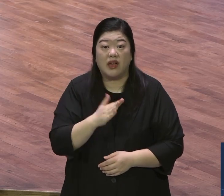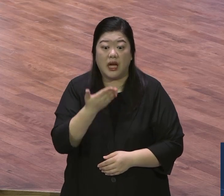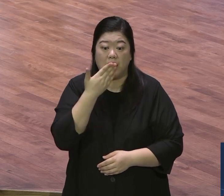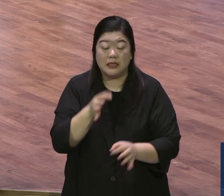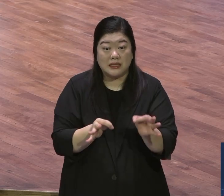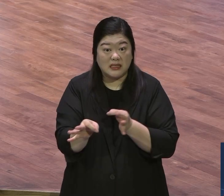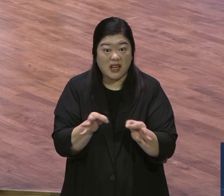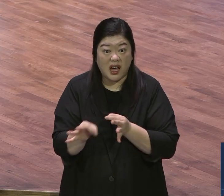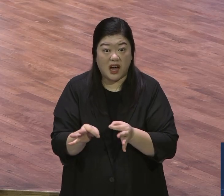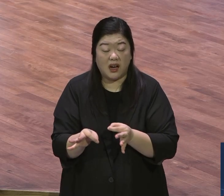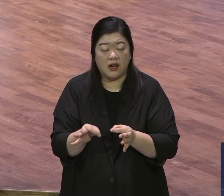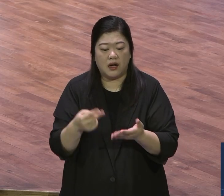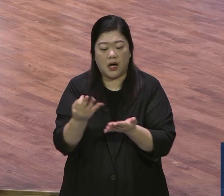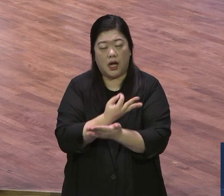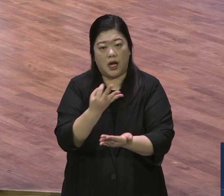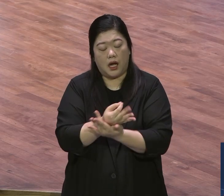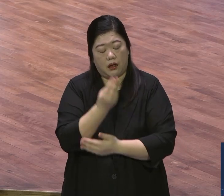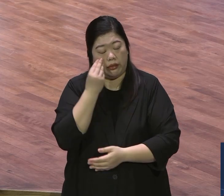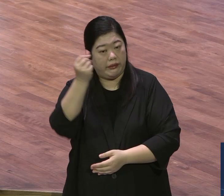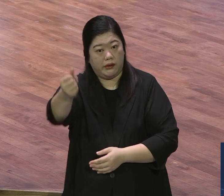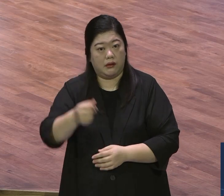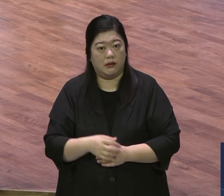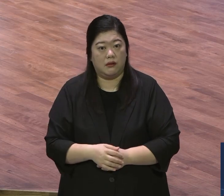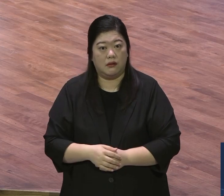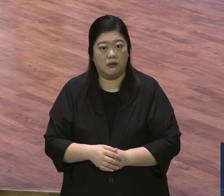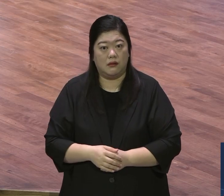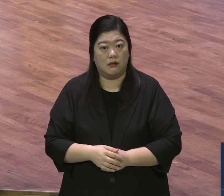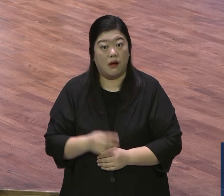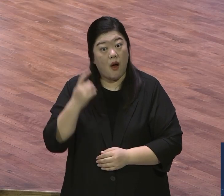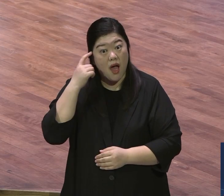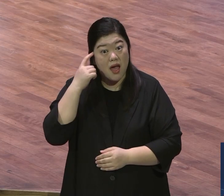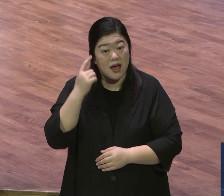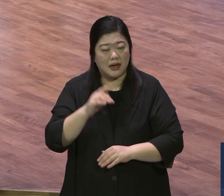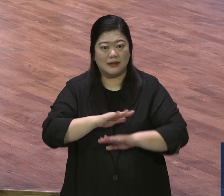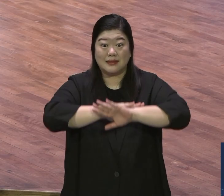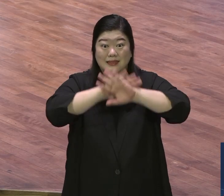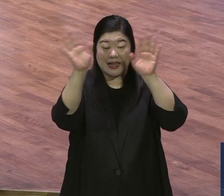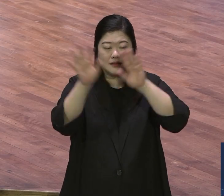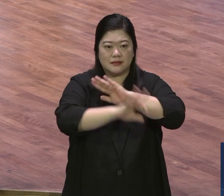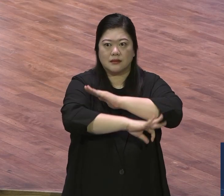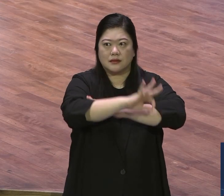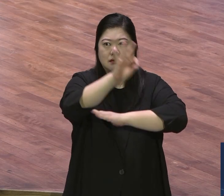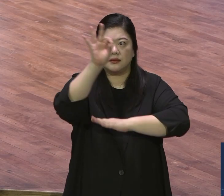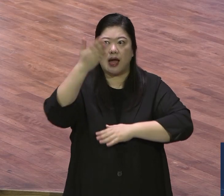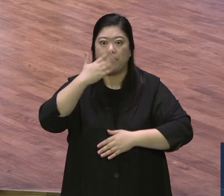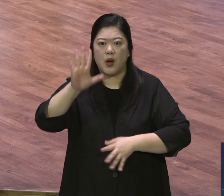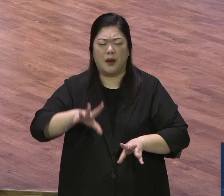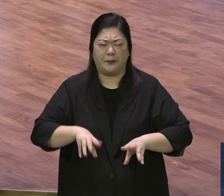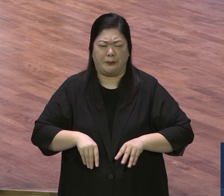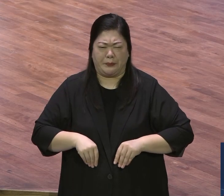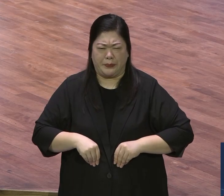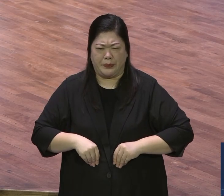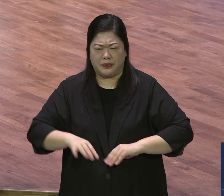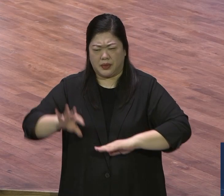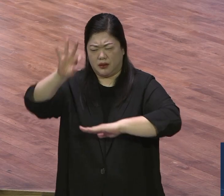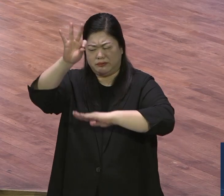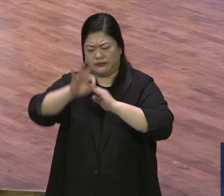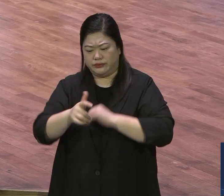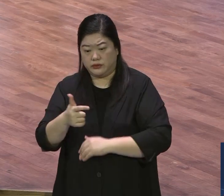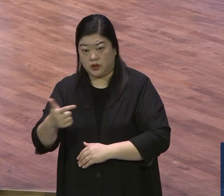평상시보다 식품업계 이 음료 외식산업 소비량이 급증한다는 것입니다. 그